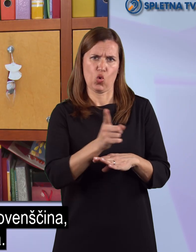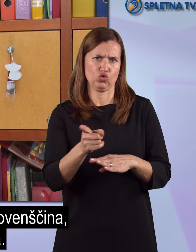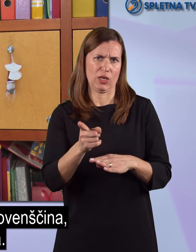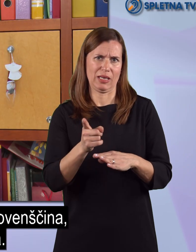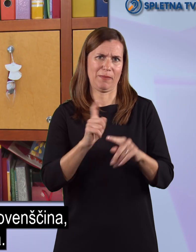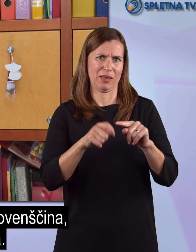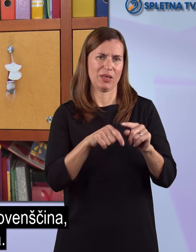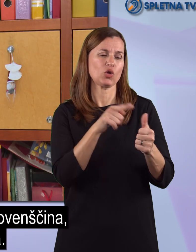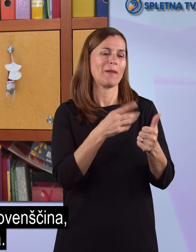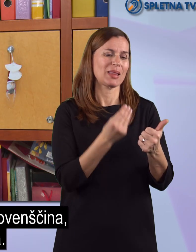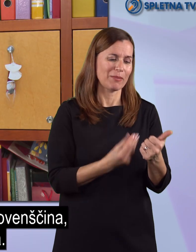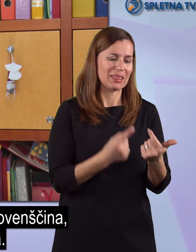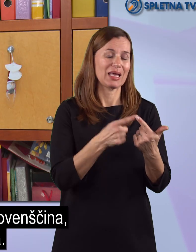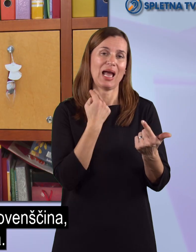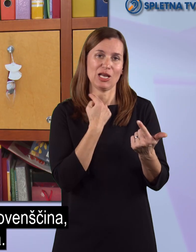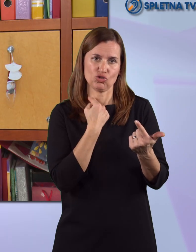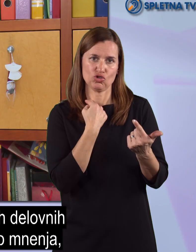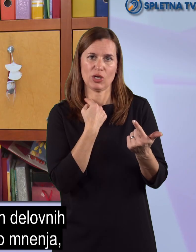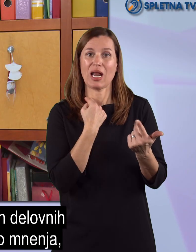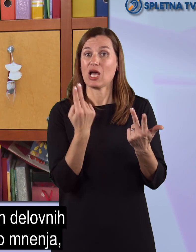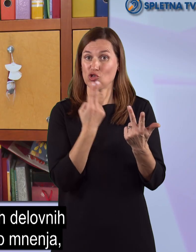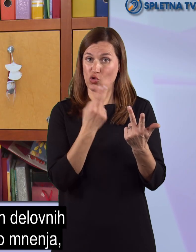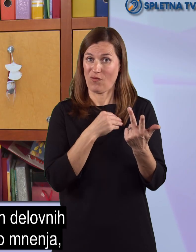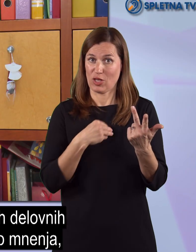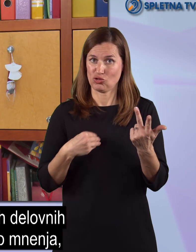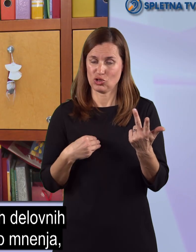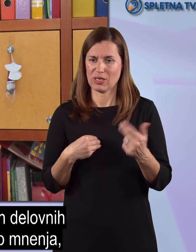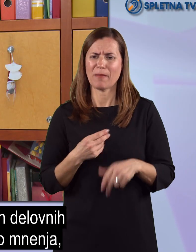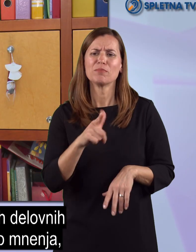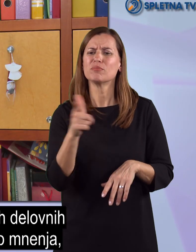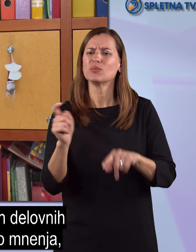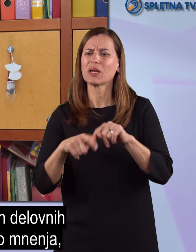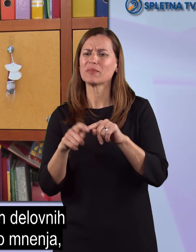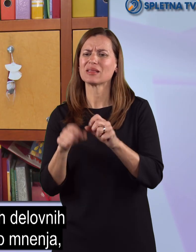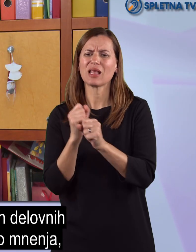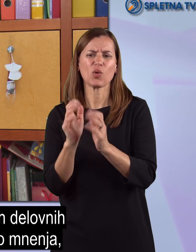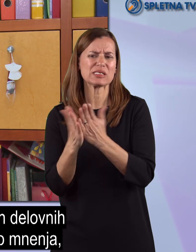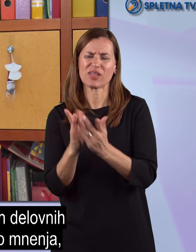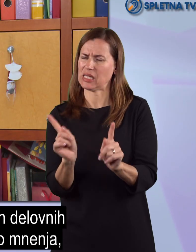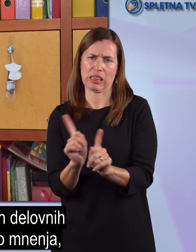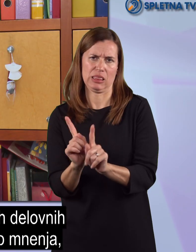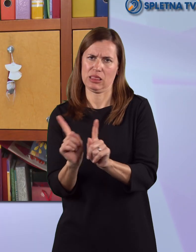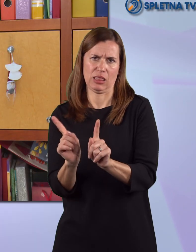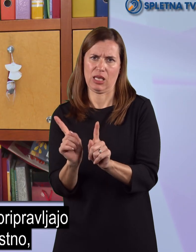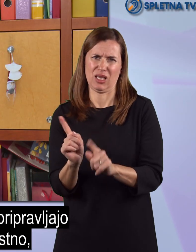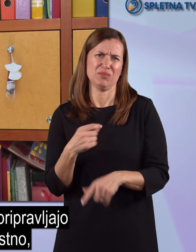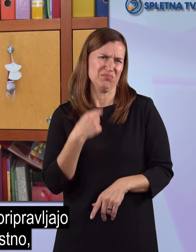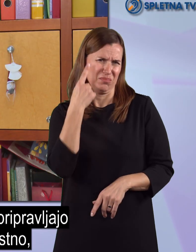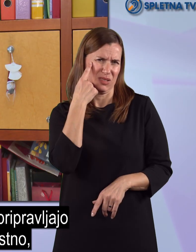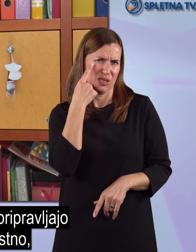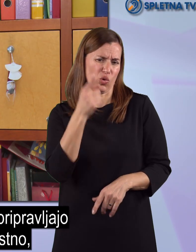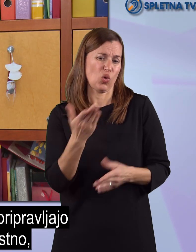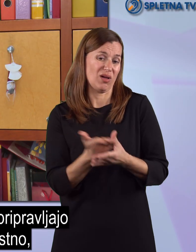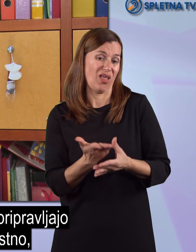to je matematika, slovenščina, angleščina. Pri ostalih predmetih delovnih zvezkov ni, ker smo mnenja, da